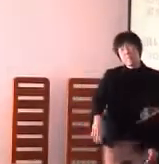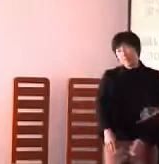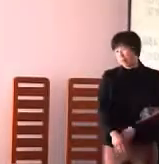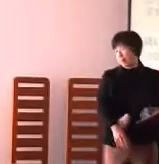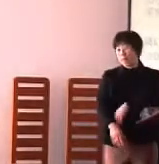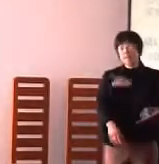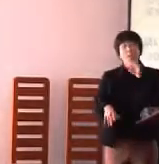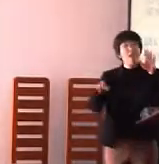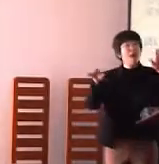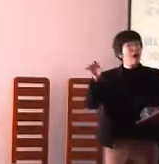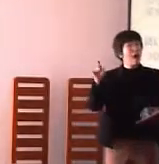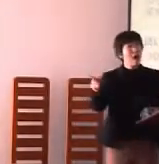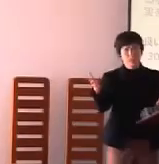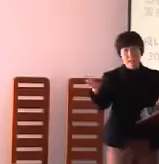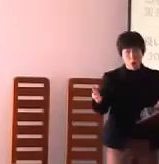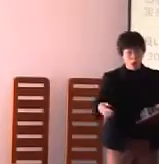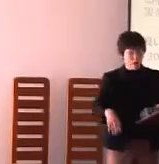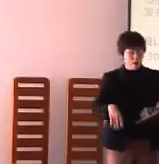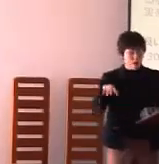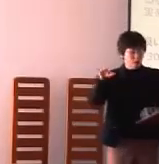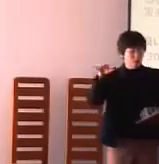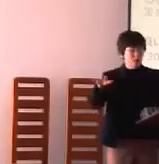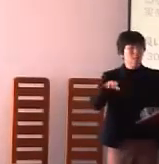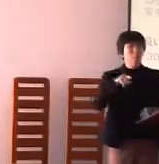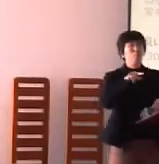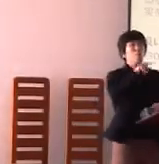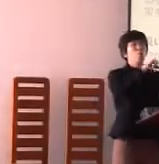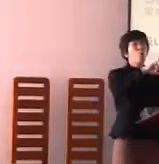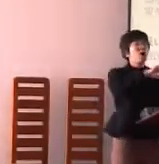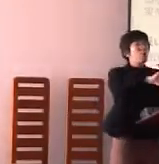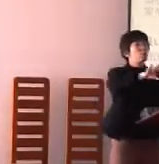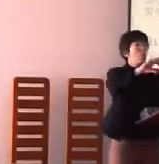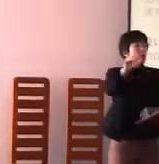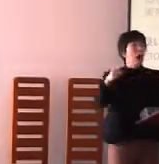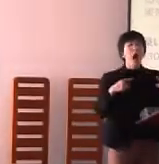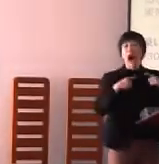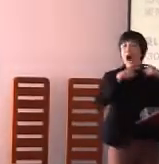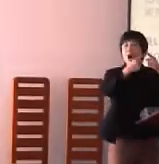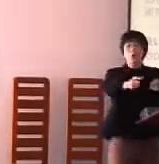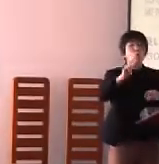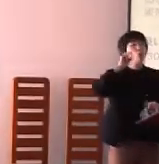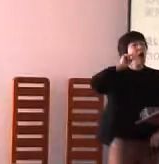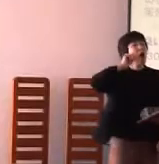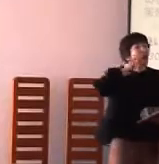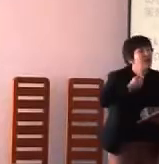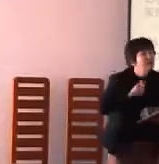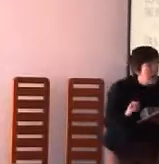約束の地に行くことはできませんと言われました。モーセは